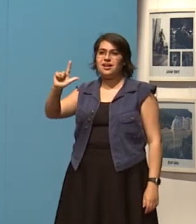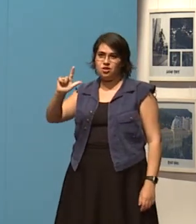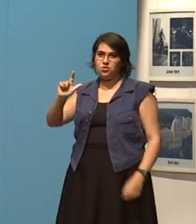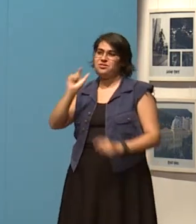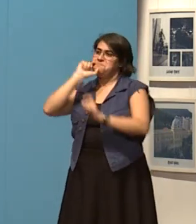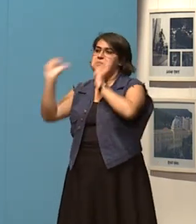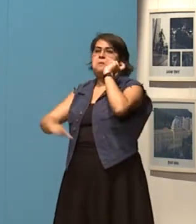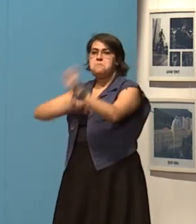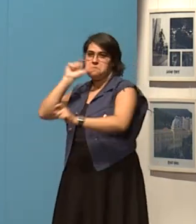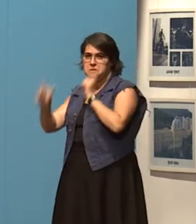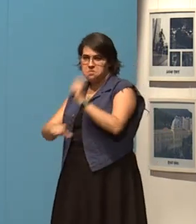Violência moral.